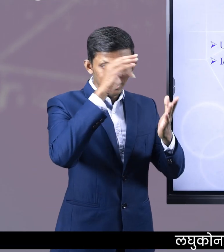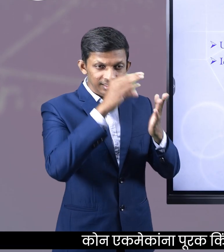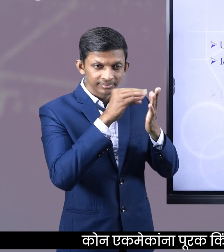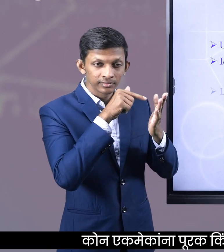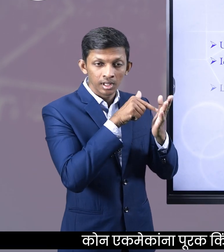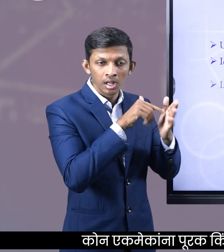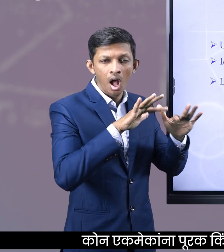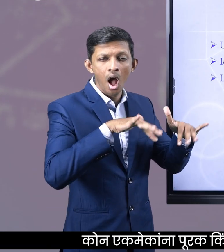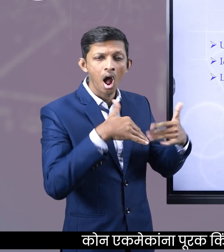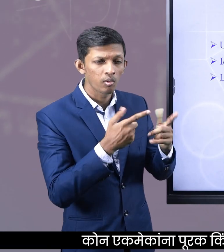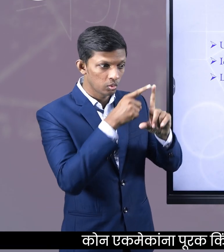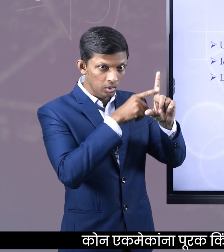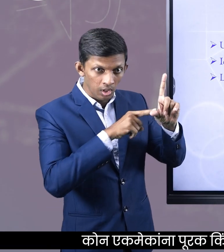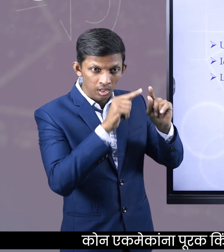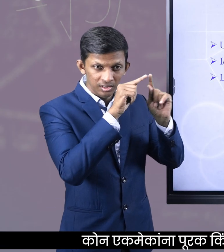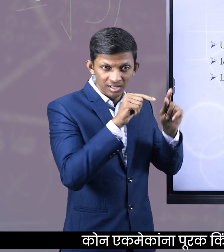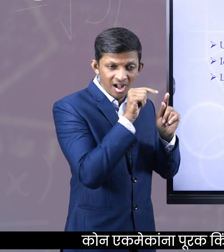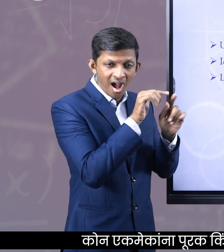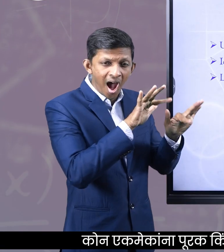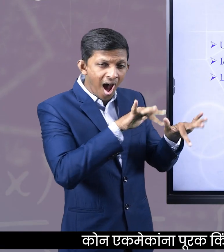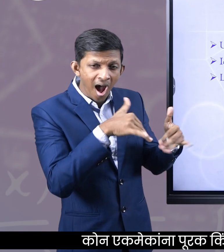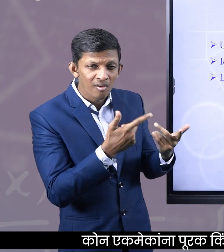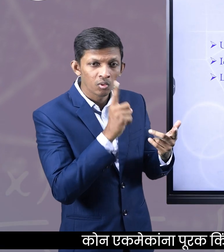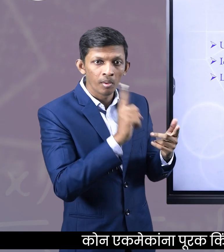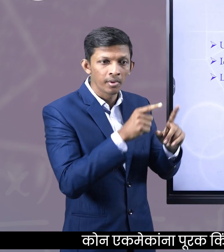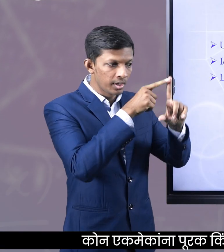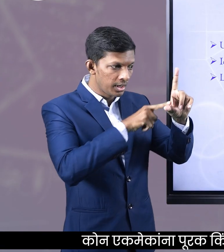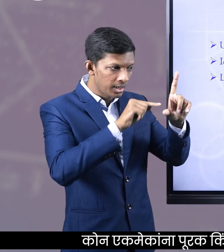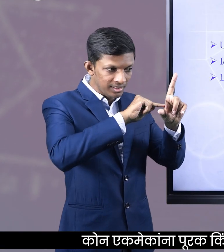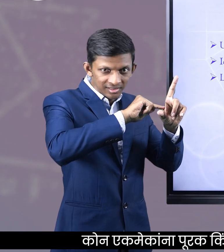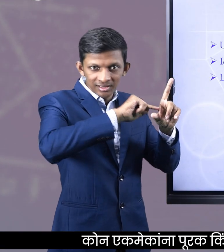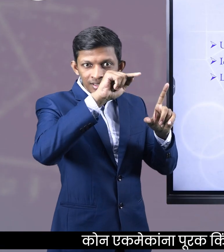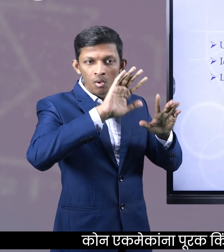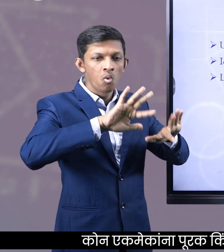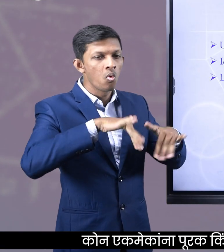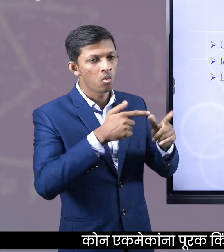कोन एकमेकांना पूरक किंवा पूरक कोन कसे असू शकतात ते जाणून घ्या.